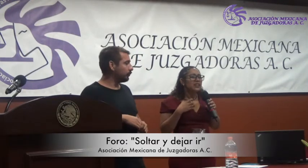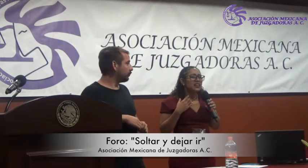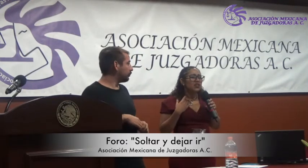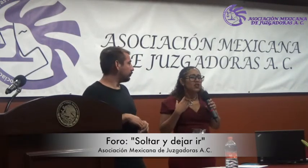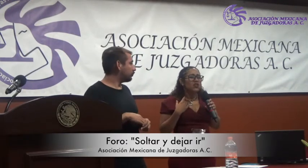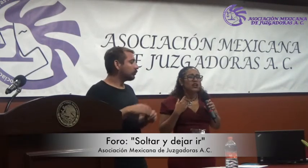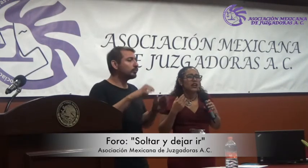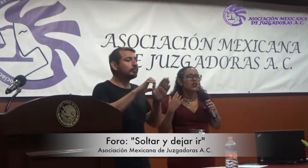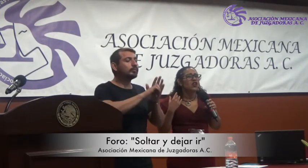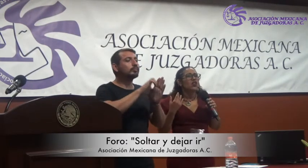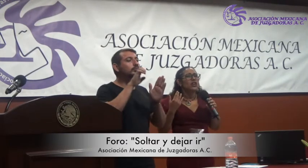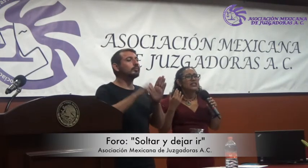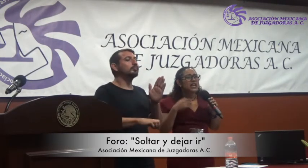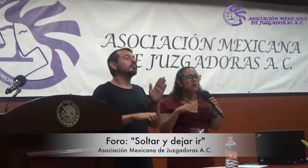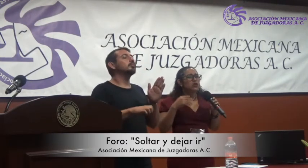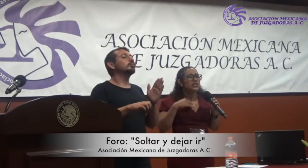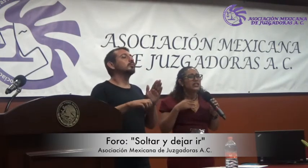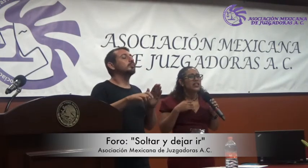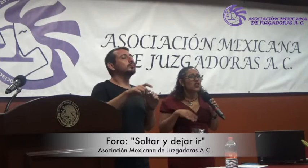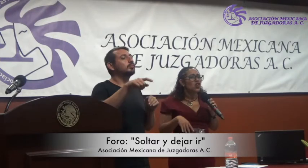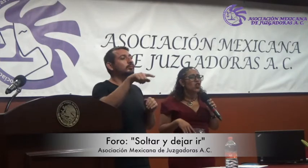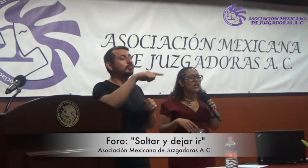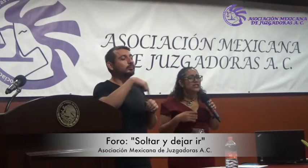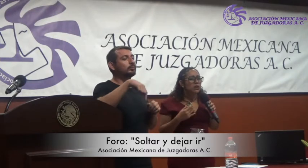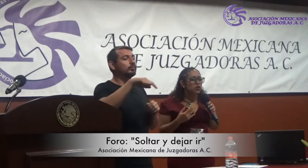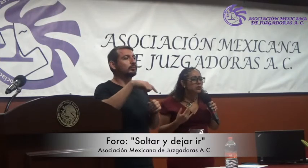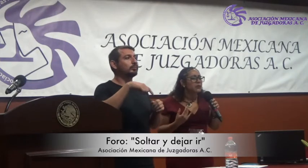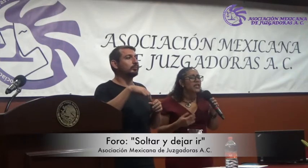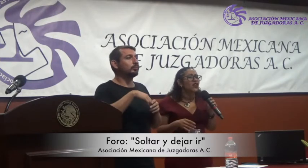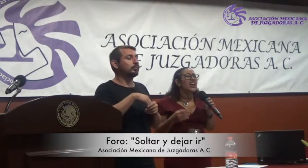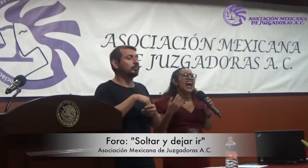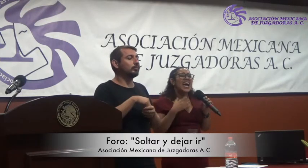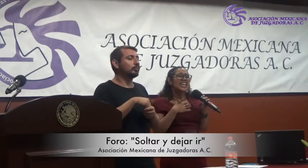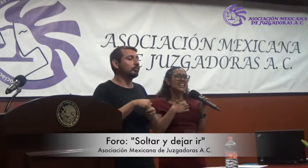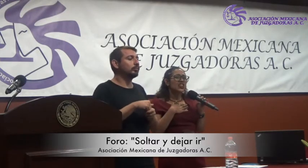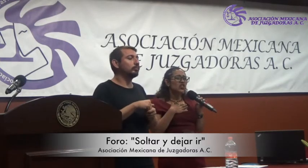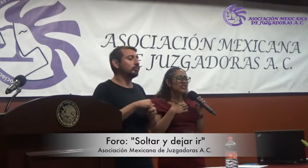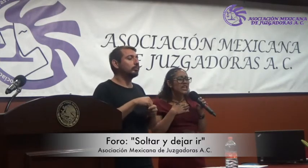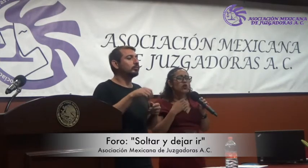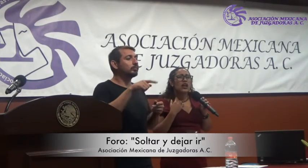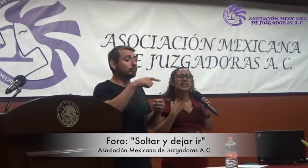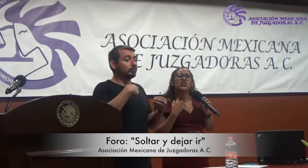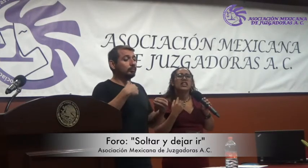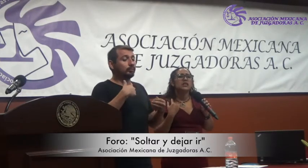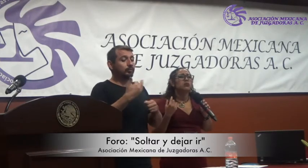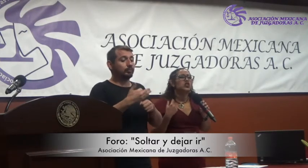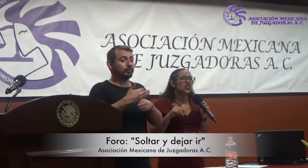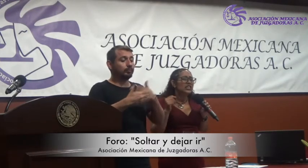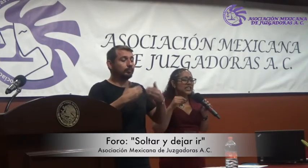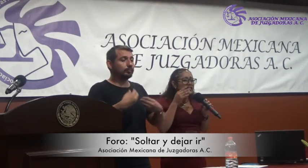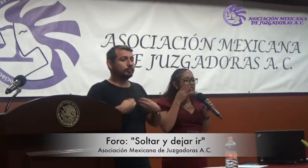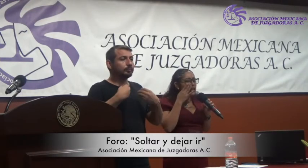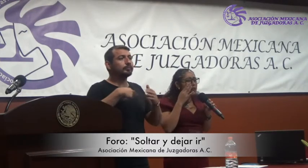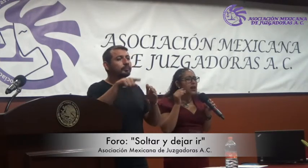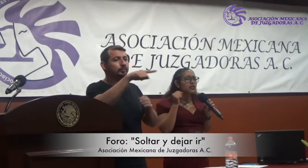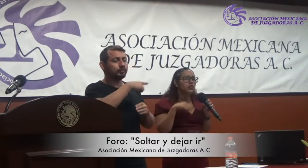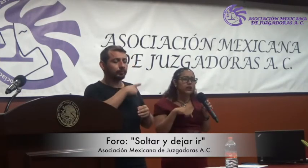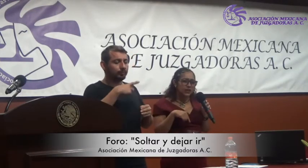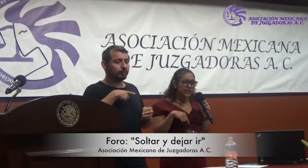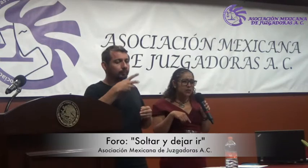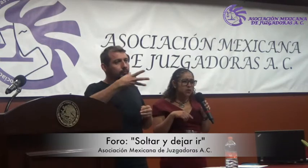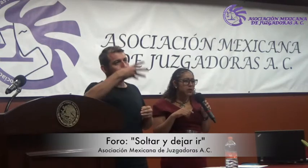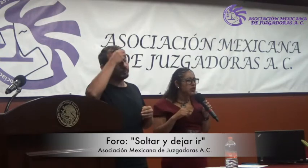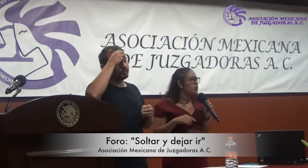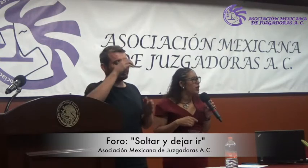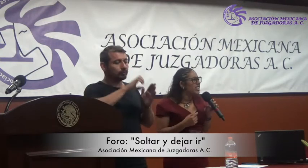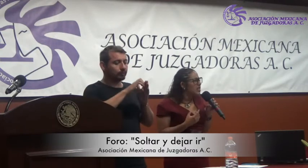¿Qué pasa con lo que estamos sintiendo, con lo que estamos viviendo? Hay que reconocer cuáles son las emociones que están trabajando